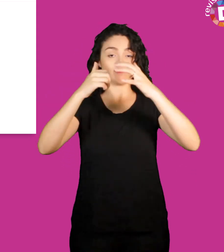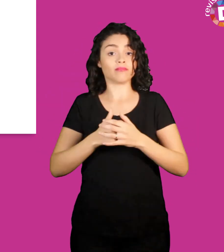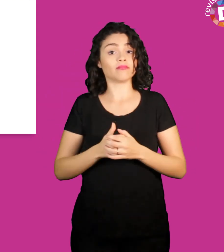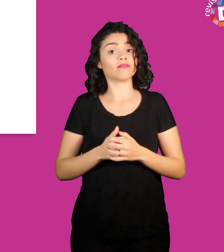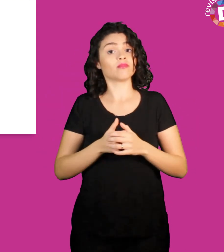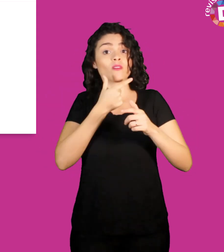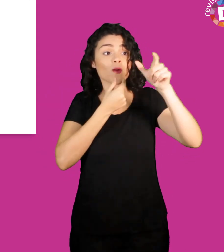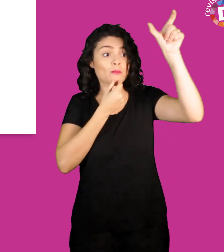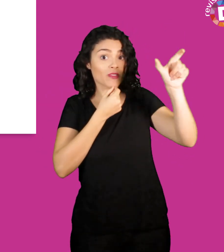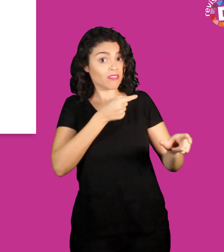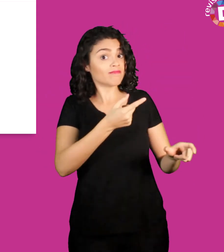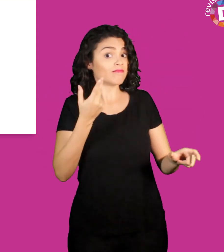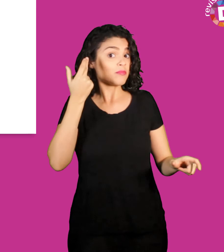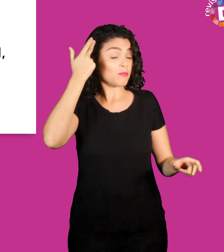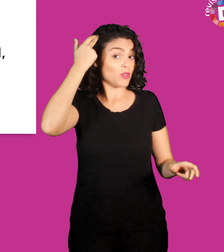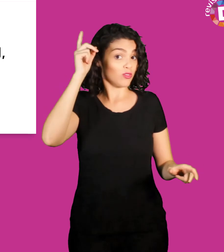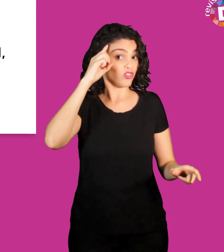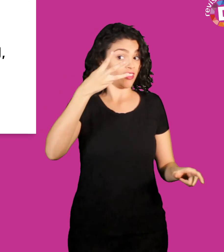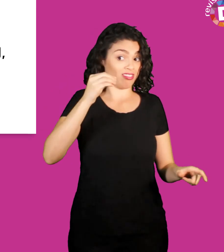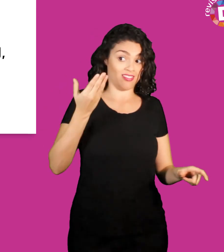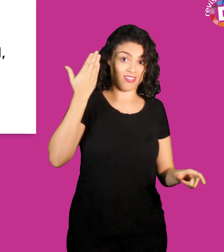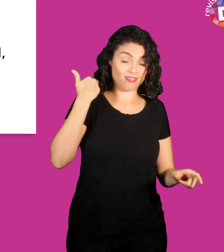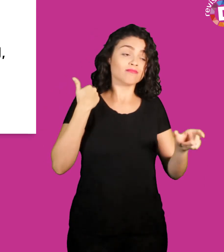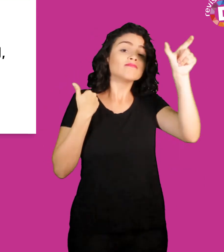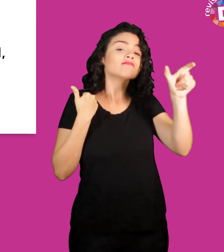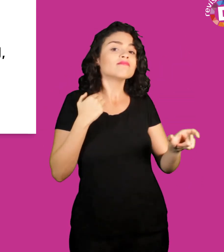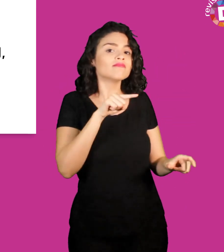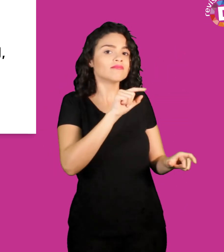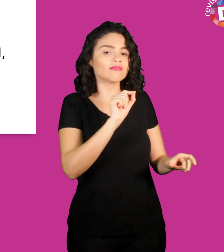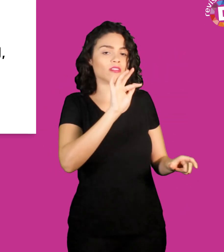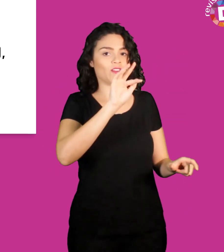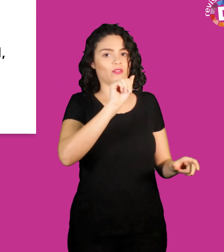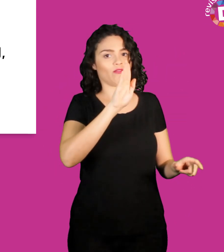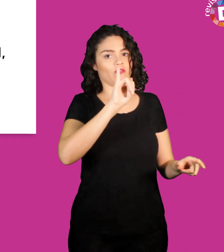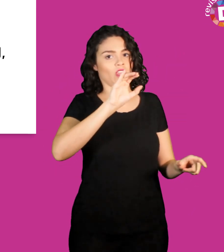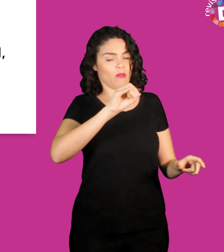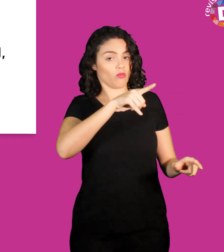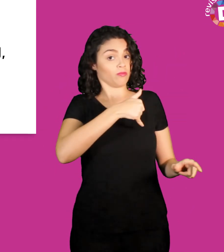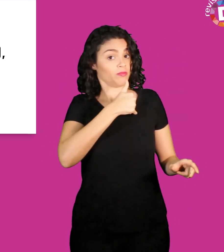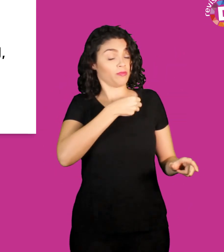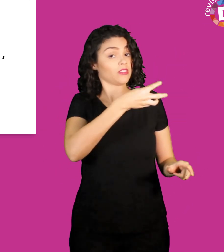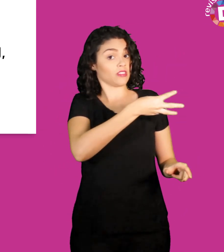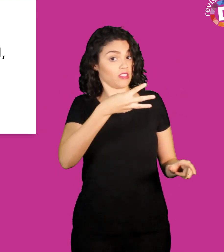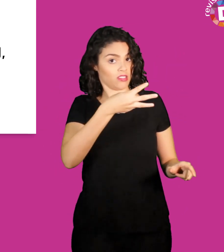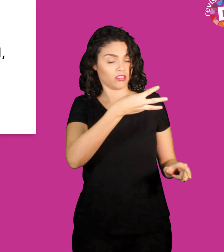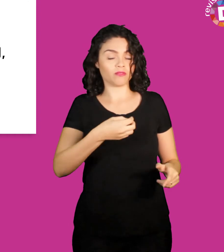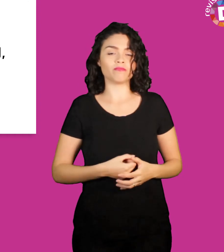mês passado é fábio josé da silva brito de 33 anos ele nasceu